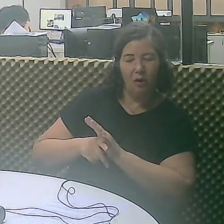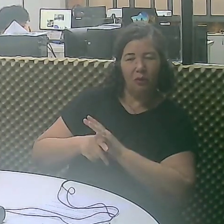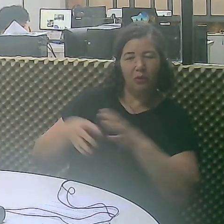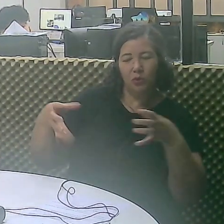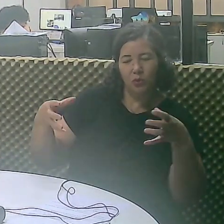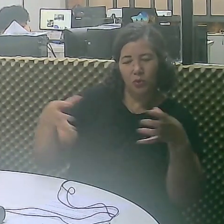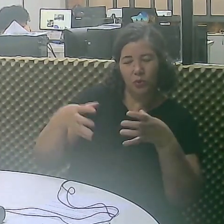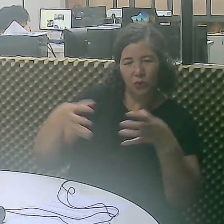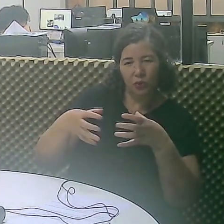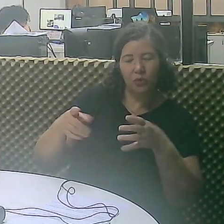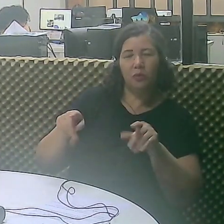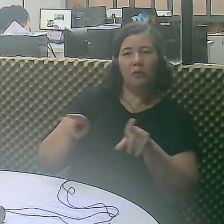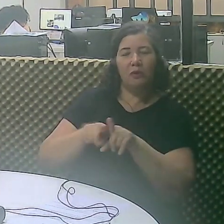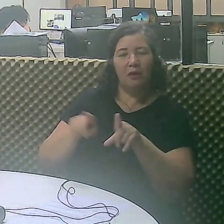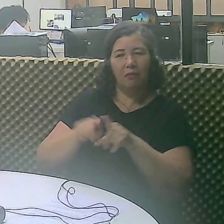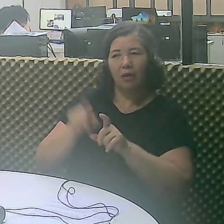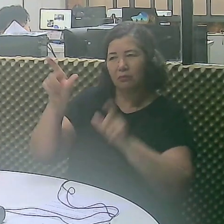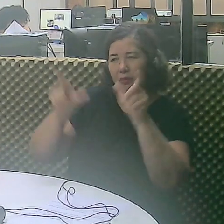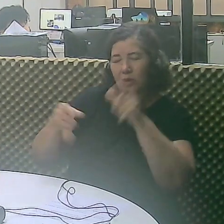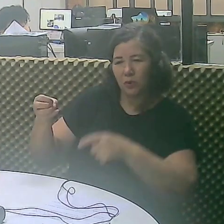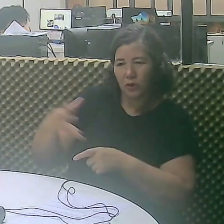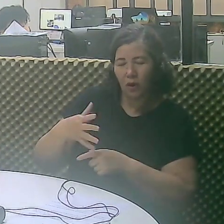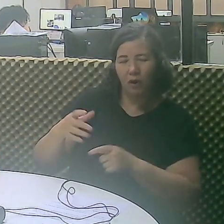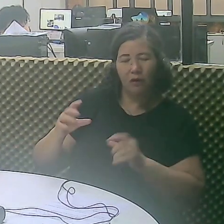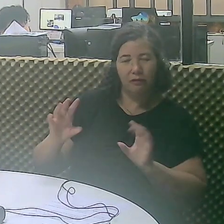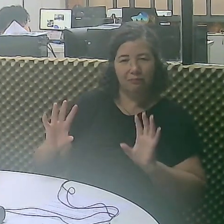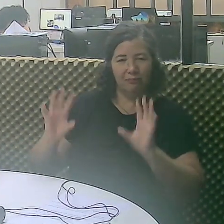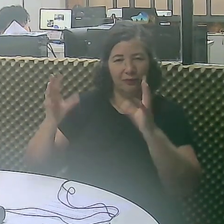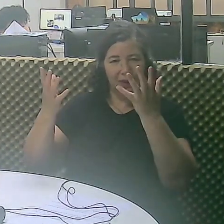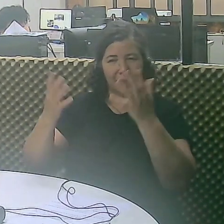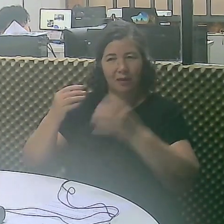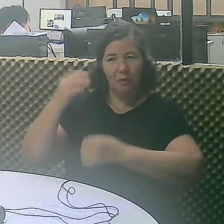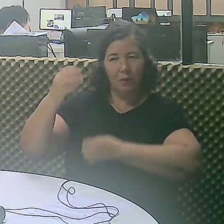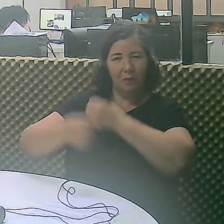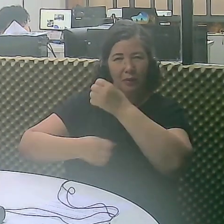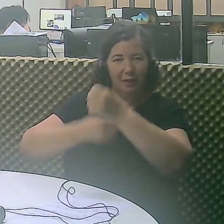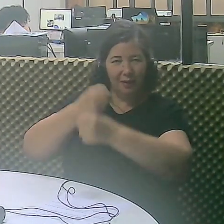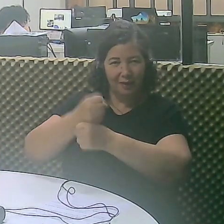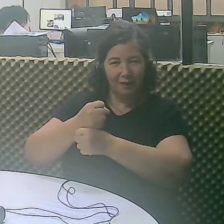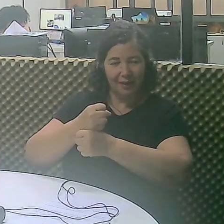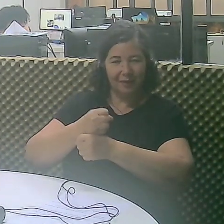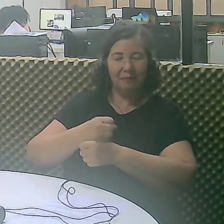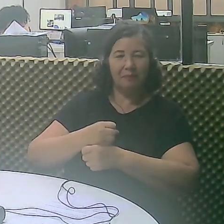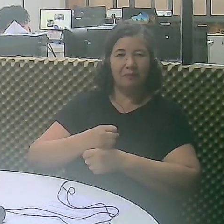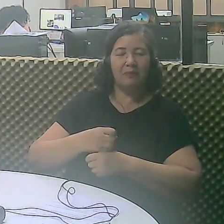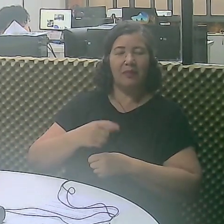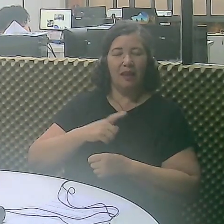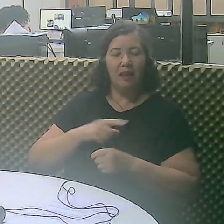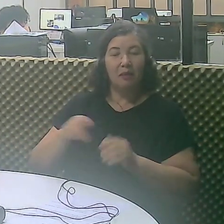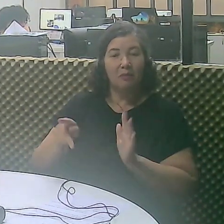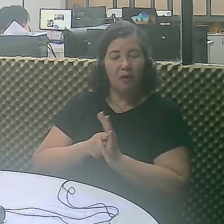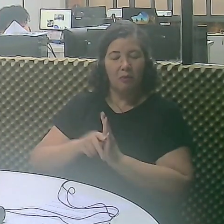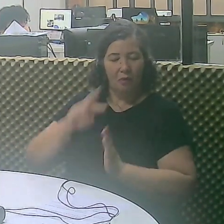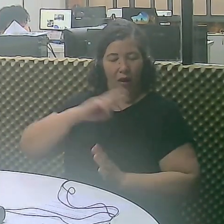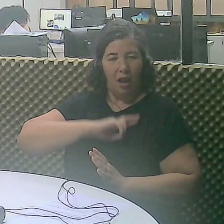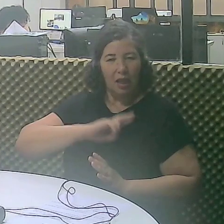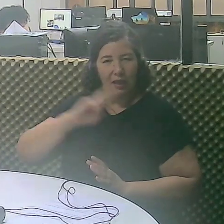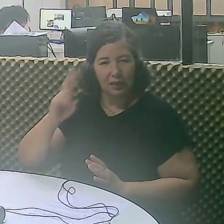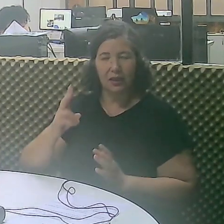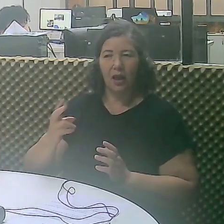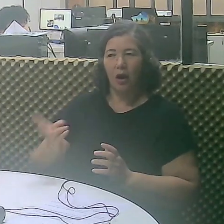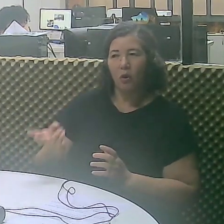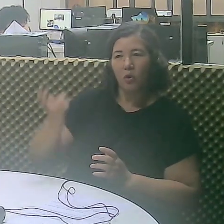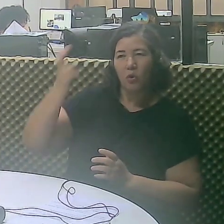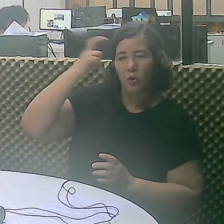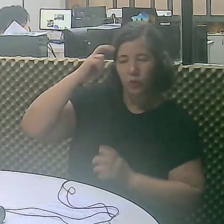dos padroeiros e troca de coroas para os festeiros do próximo ano. Religiosidade, ritmo e legado cultural foram